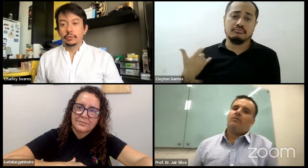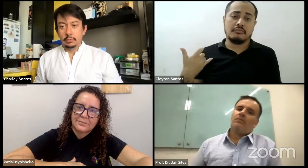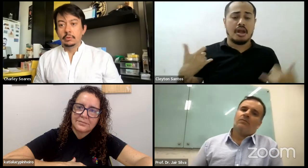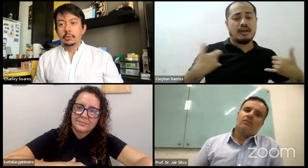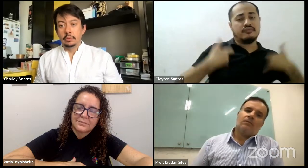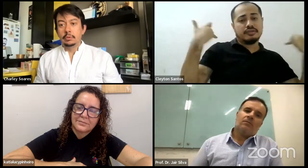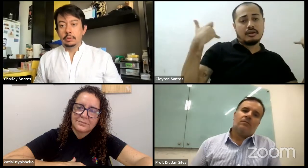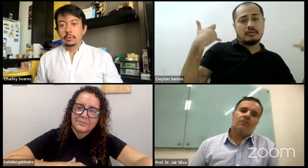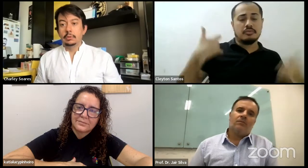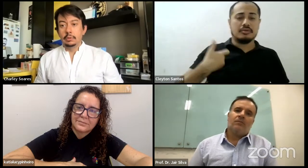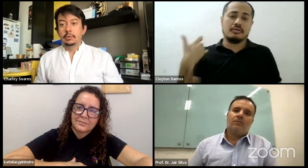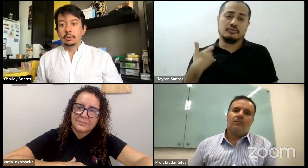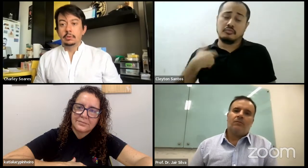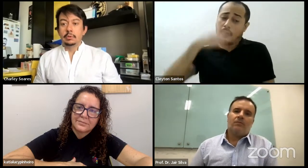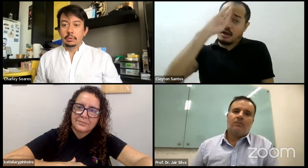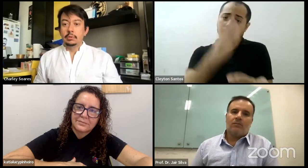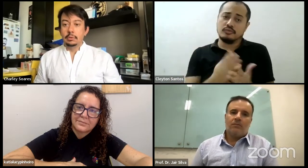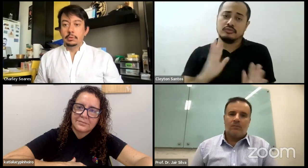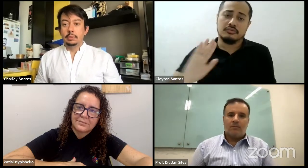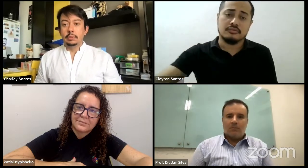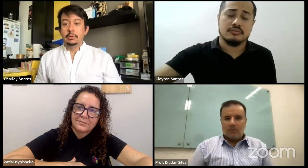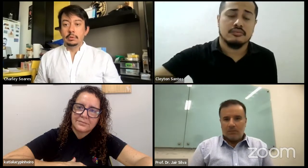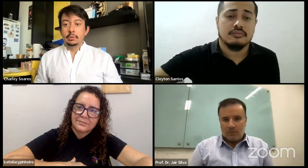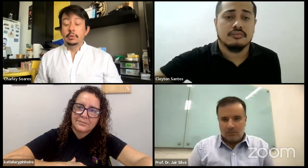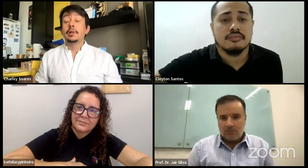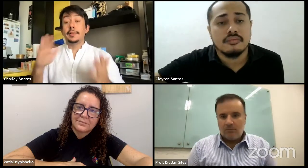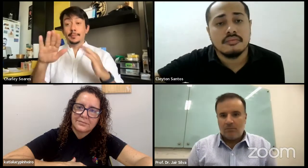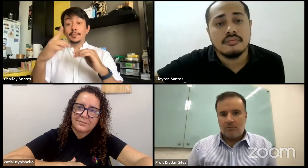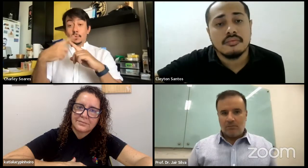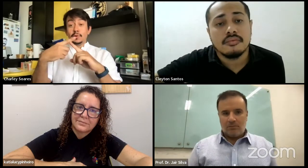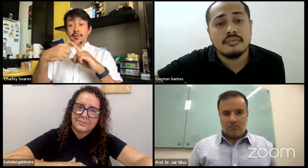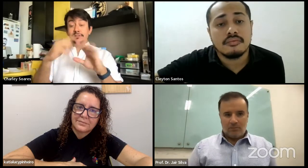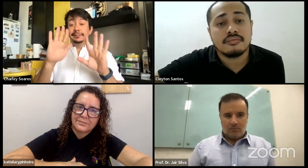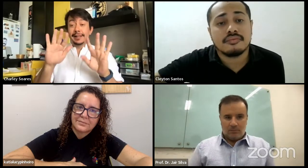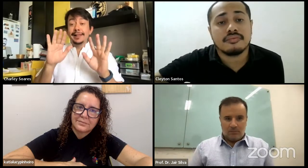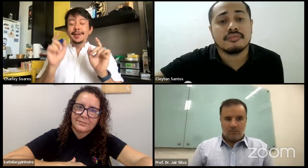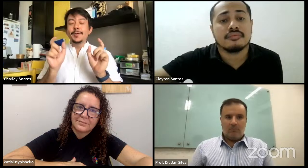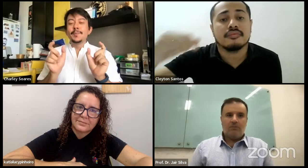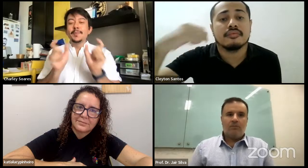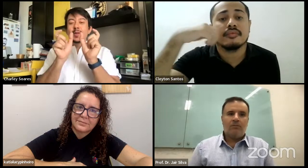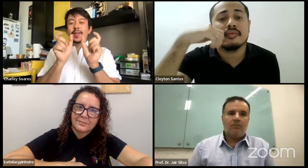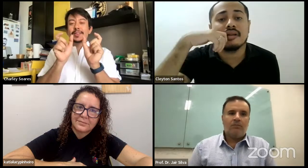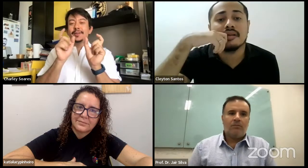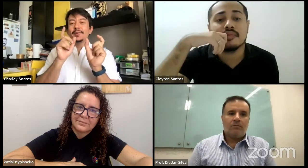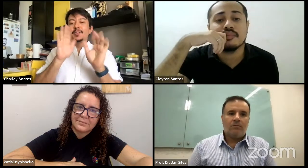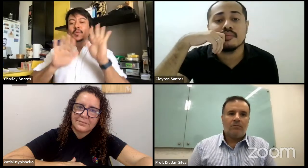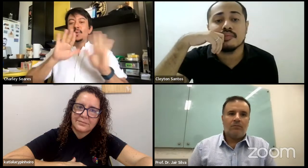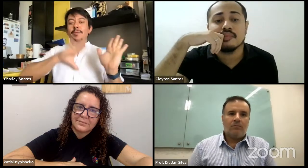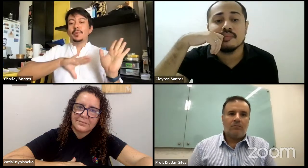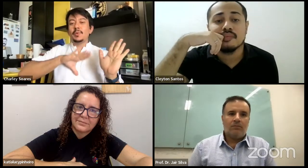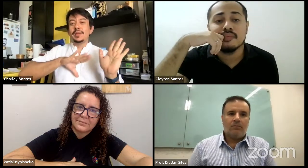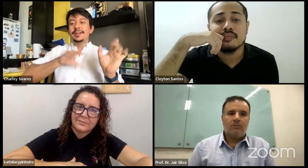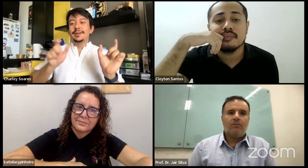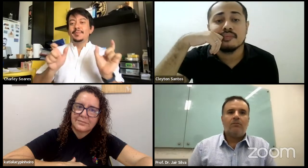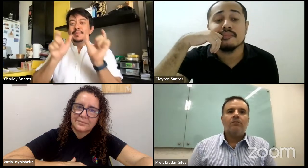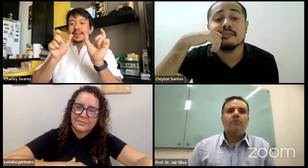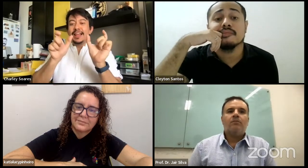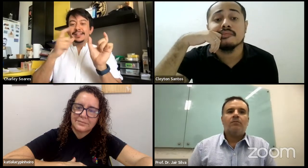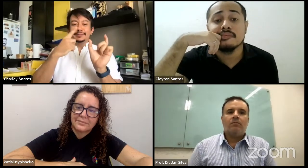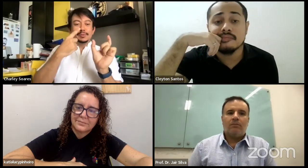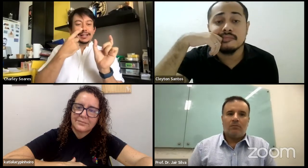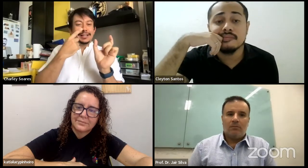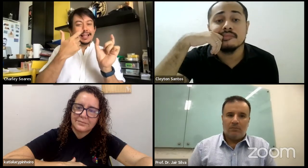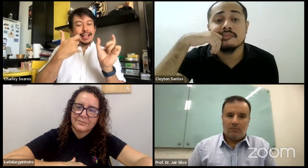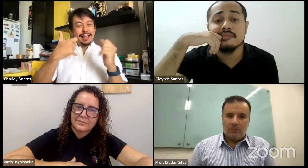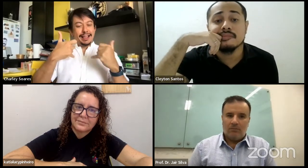de mão, o movimento são parecidos, né? E a diferença é mesmo só na repetição do sinal. Entendi. É